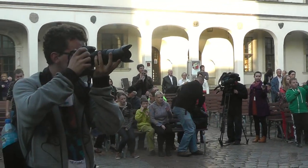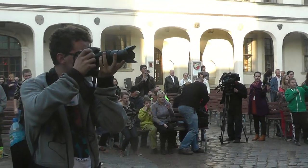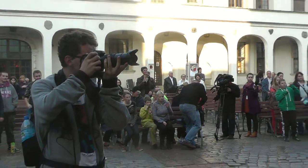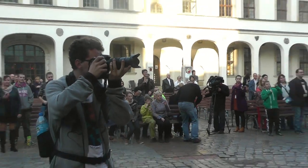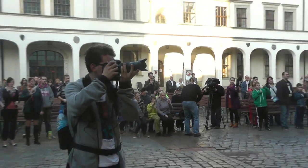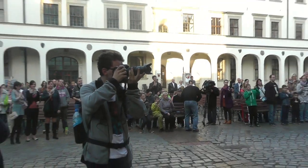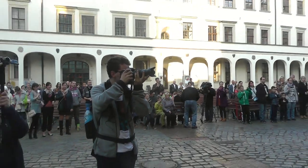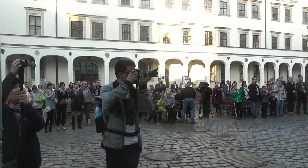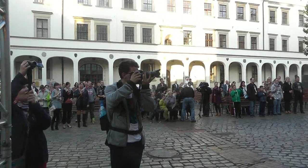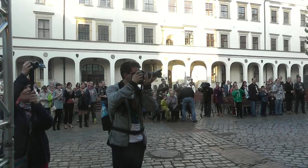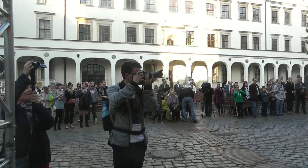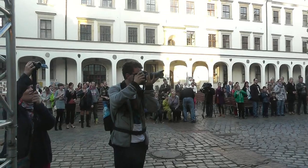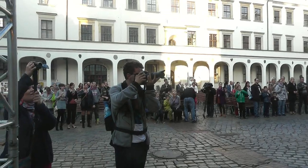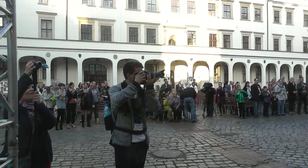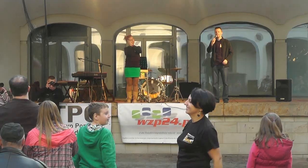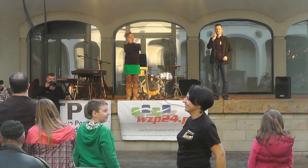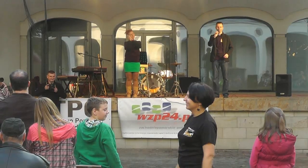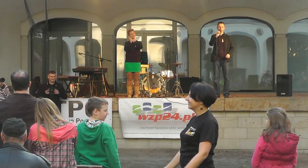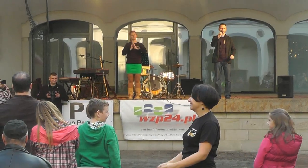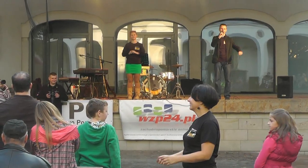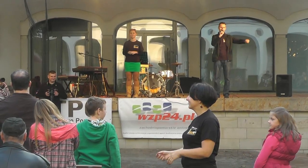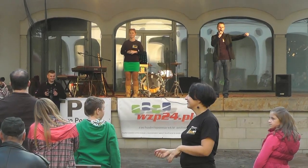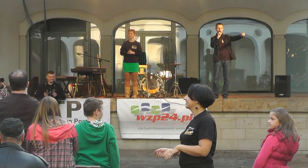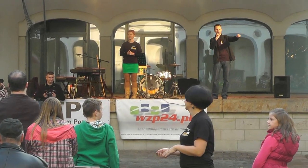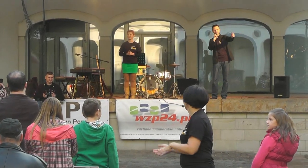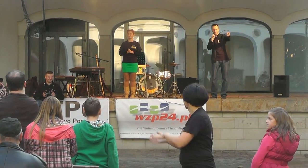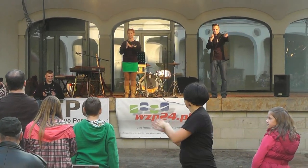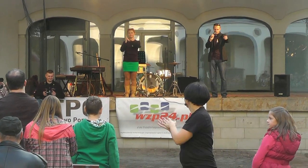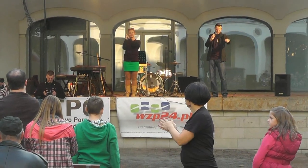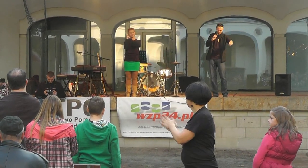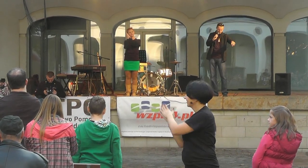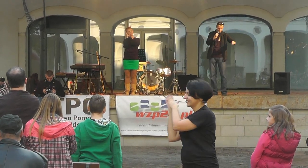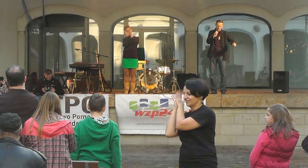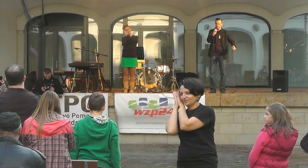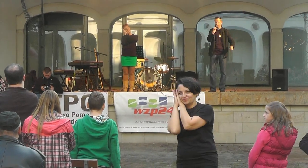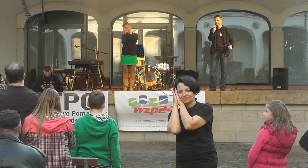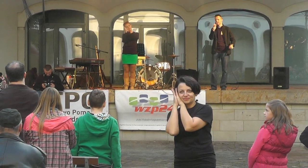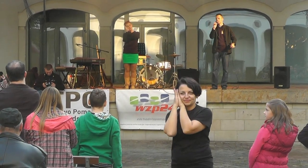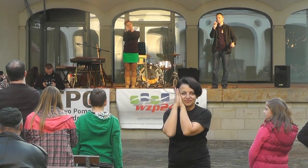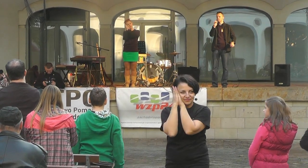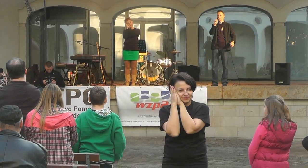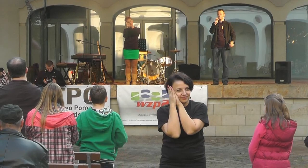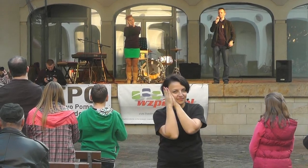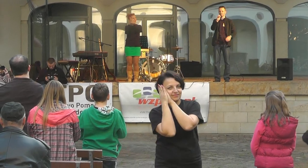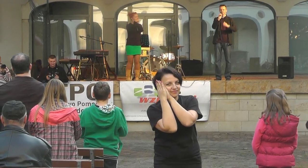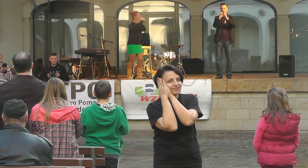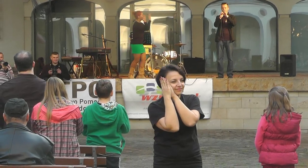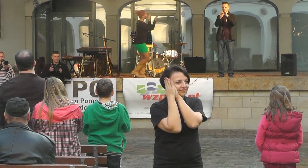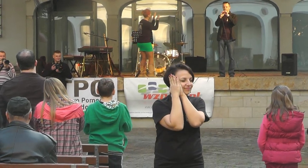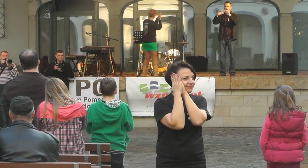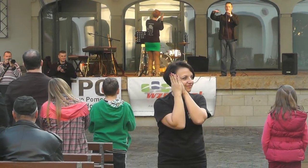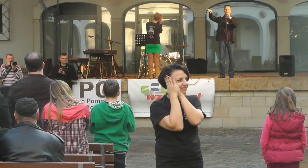znak moje mój teraz coś co jest chyba najp moja